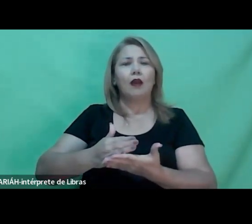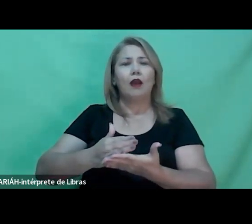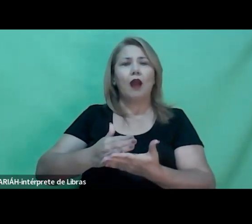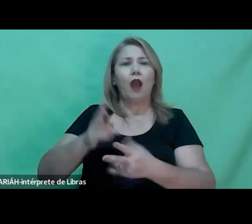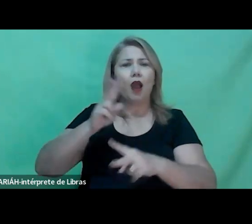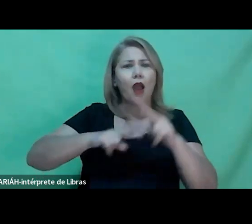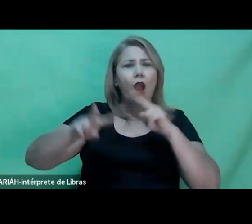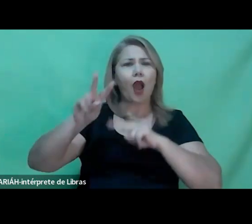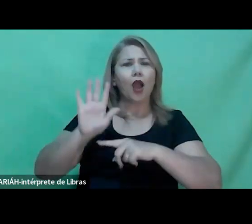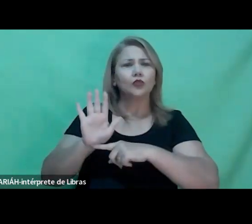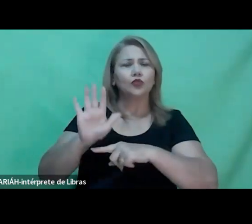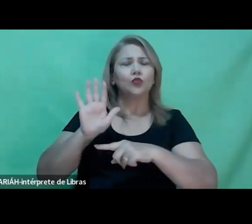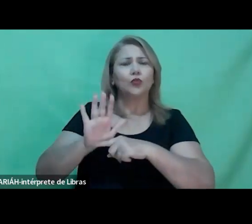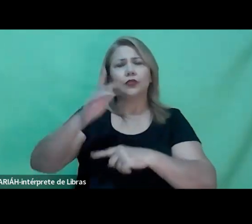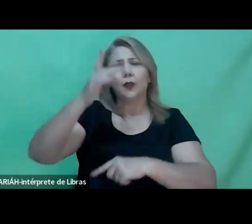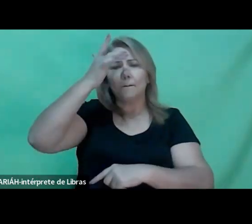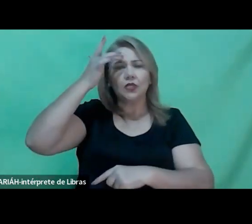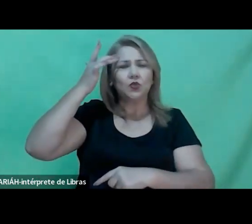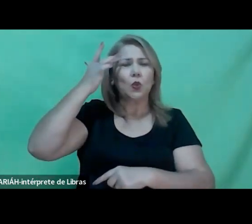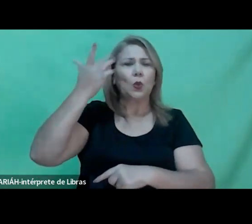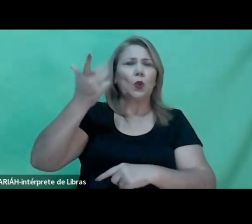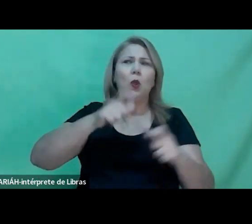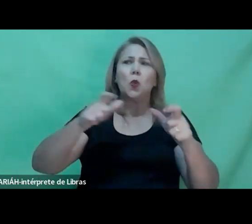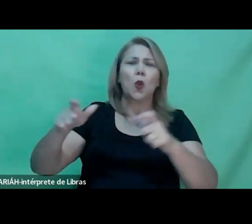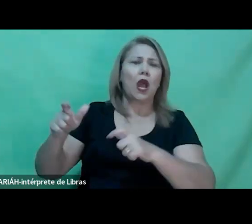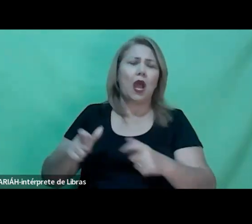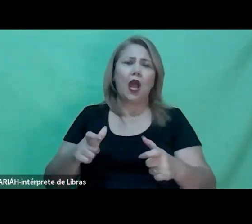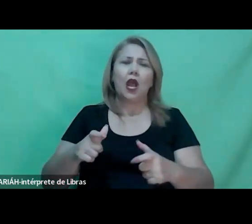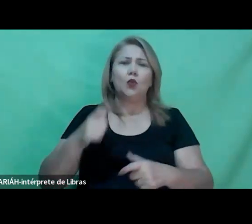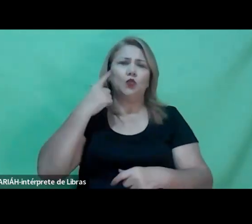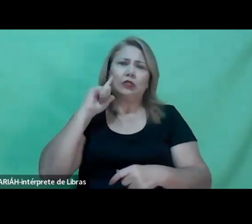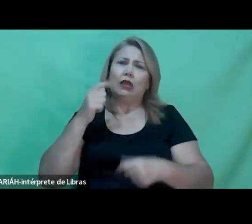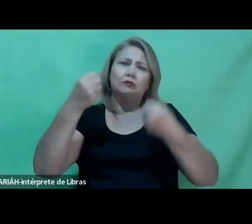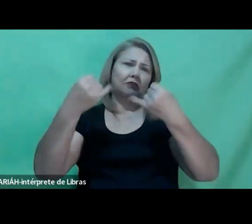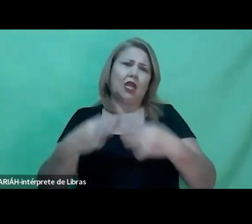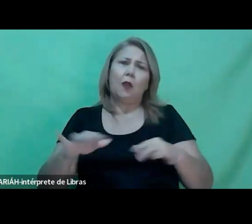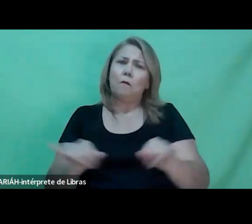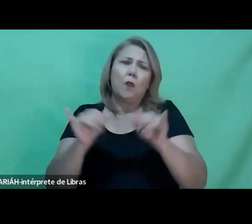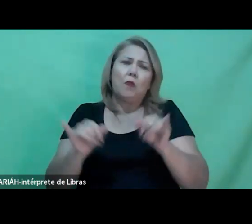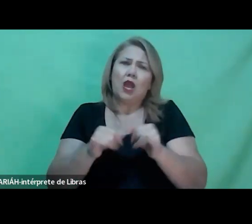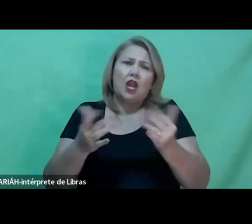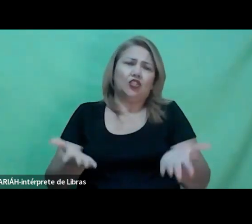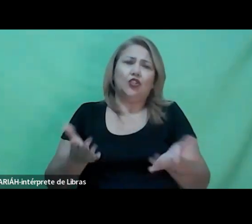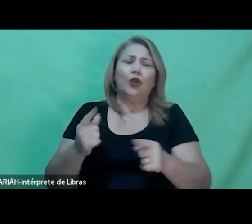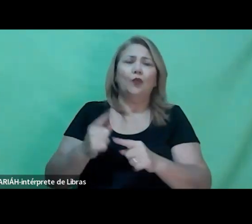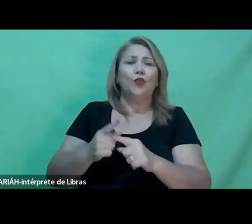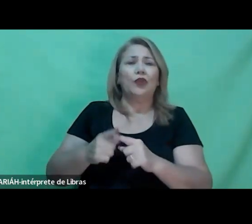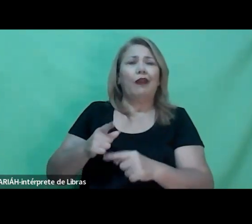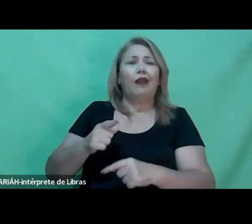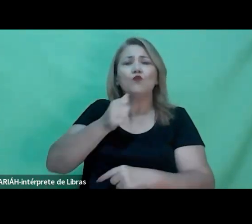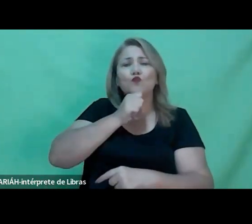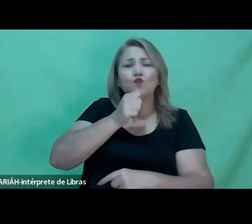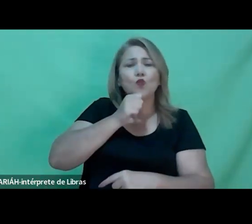interpretación es la que ya te hce que ya contestar una persona que no tiene